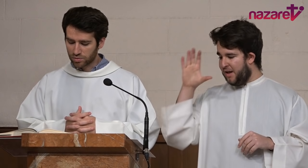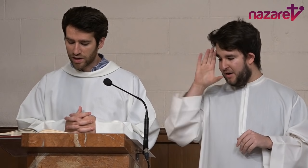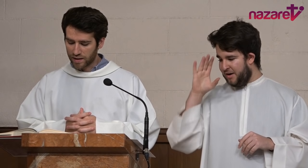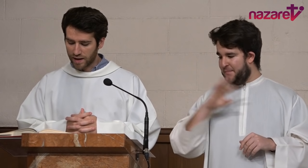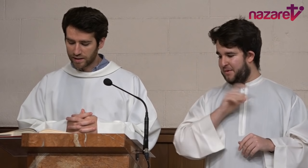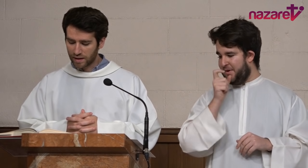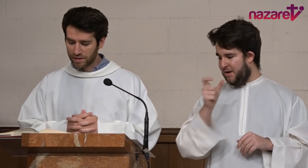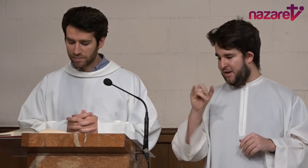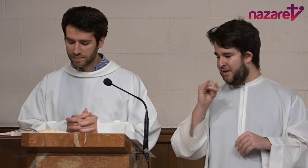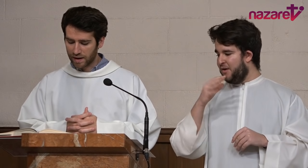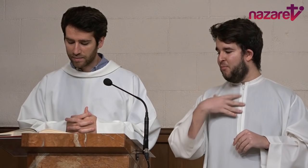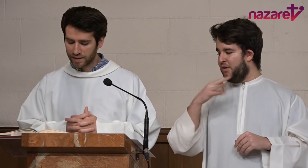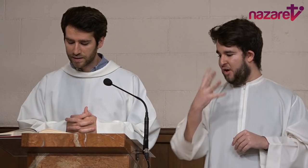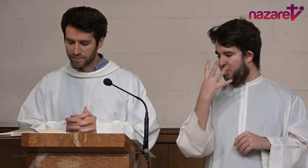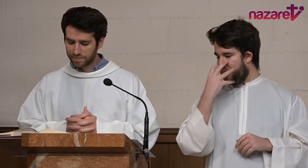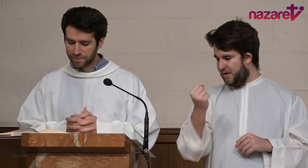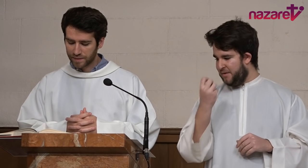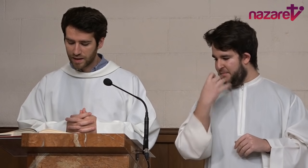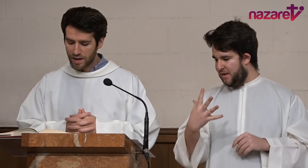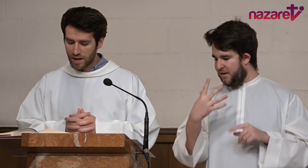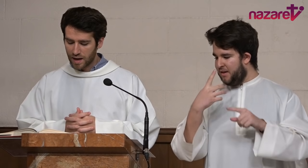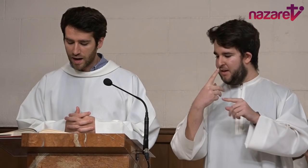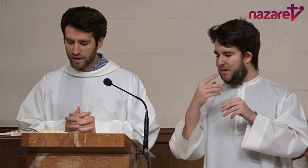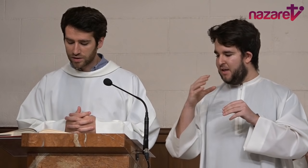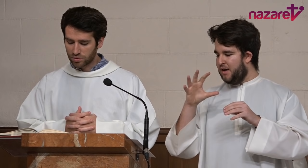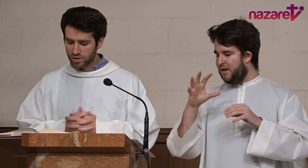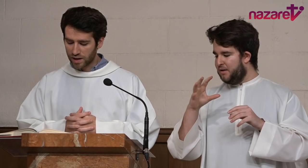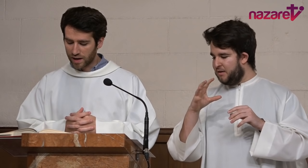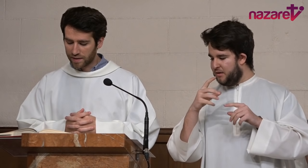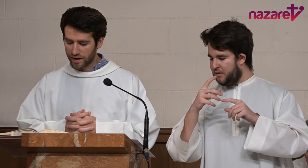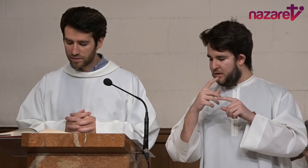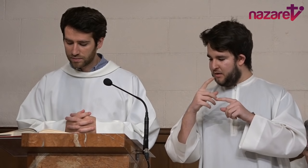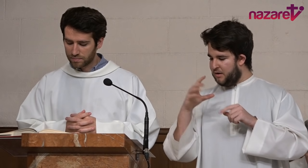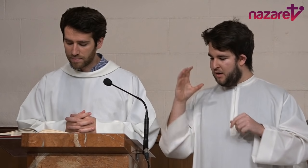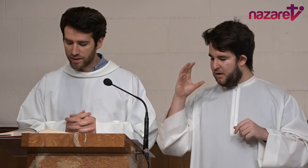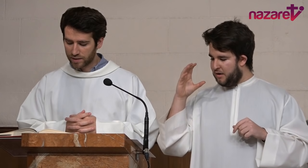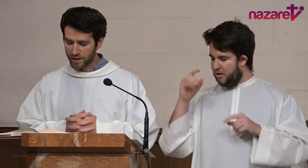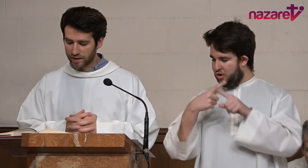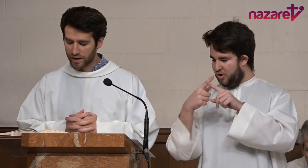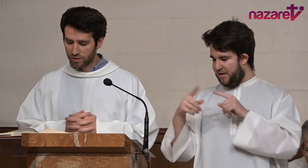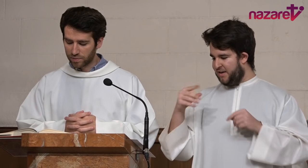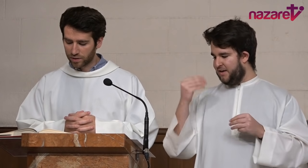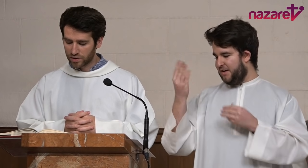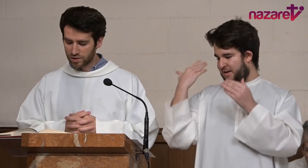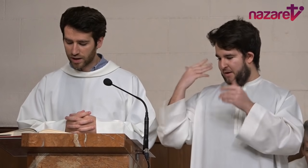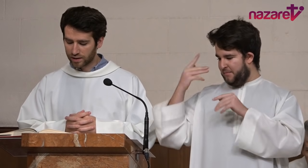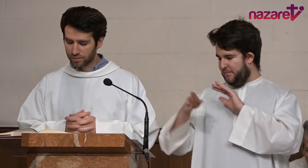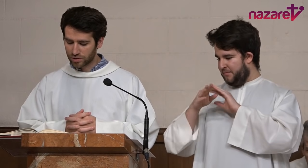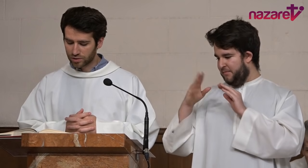escuchad atentamente mis palabras. A Jesús el Nazareno, varón acreditado por Dios ante